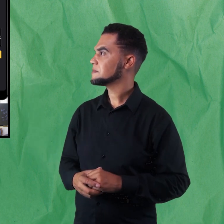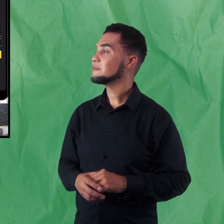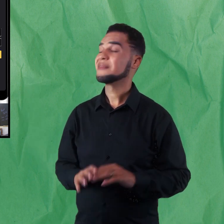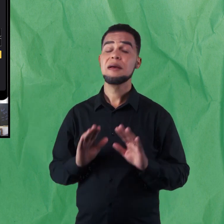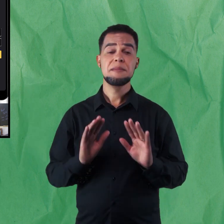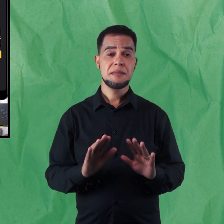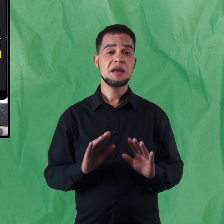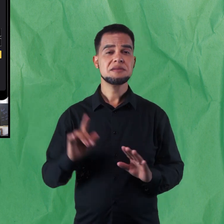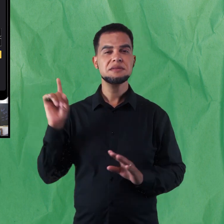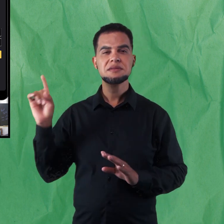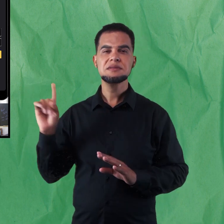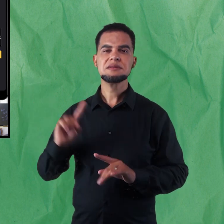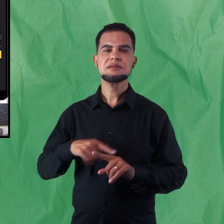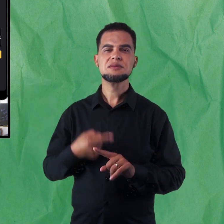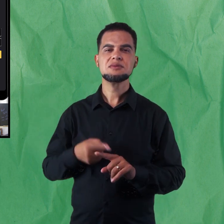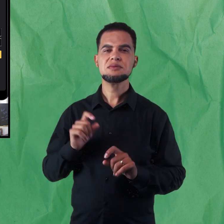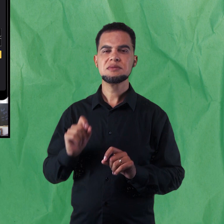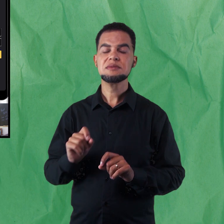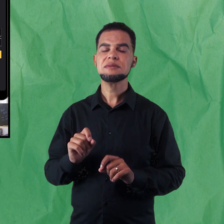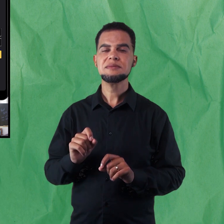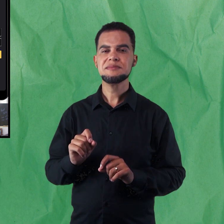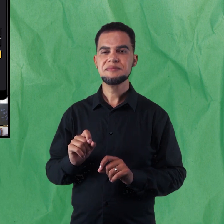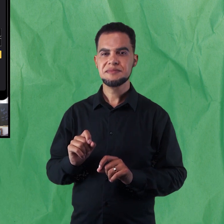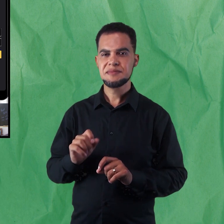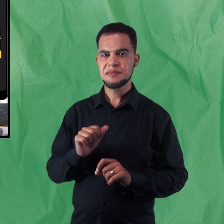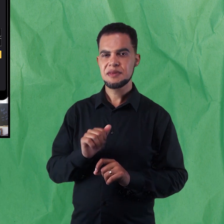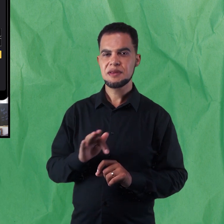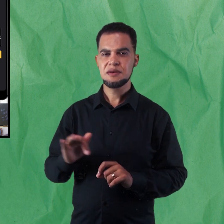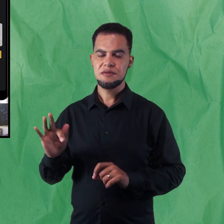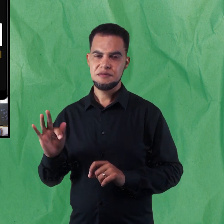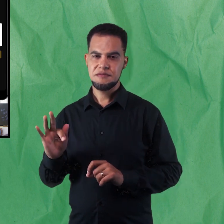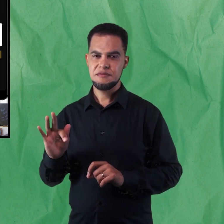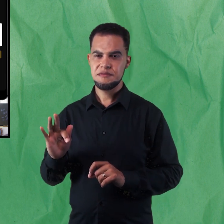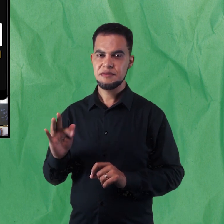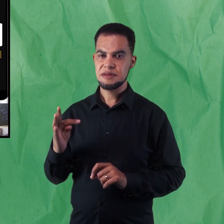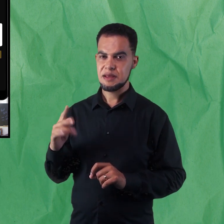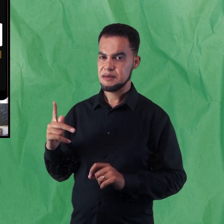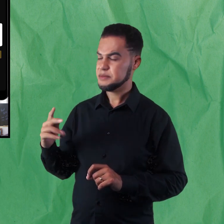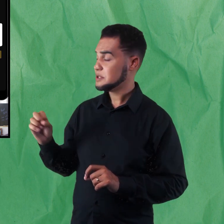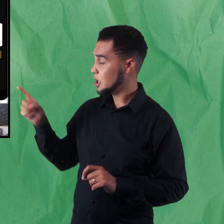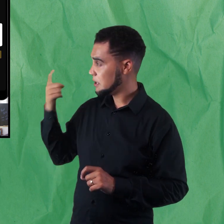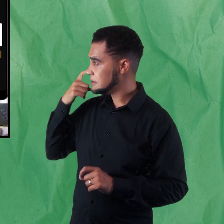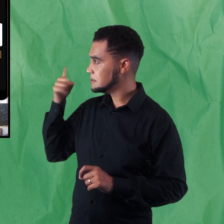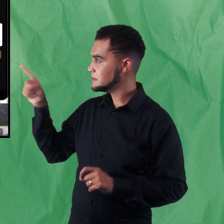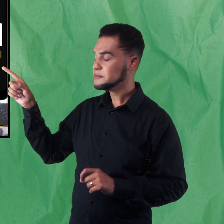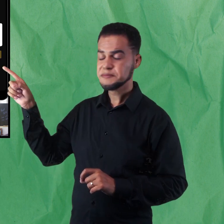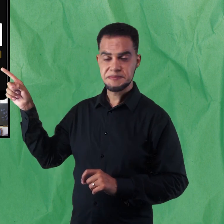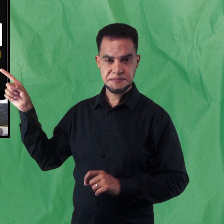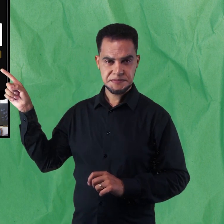Só que além do auth, eu vou importar o Firebase auth types.